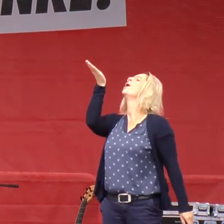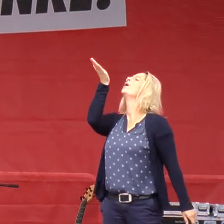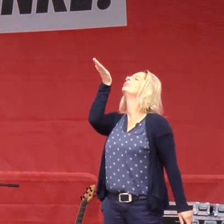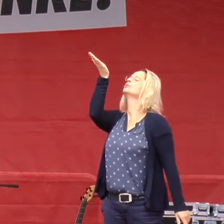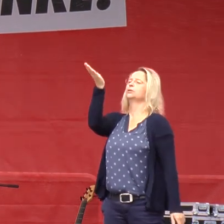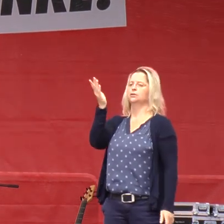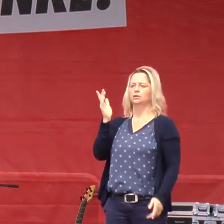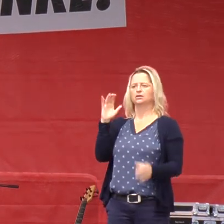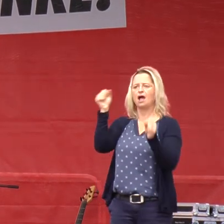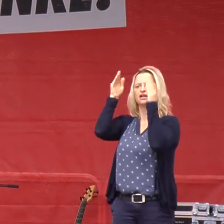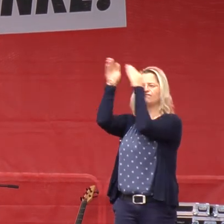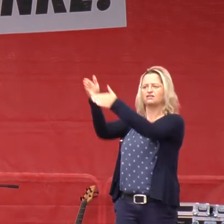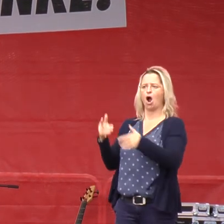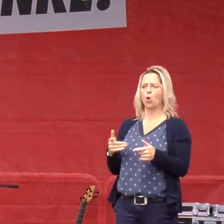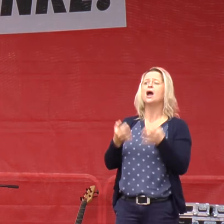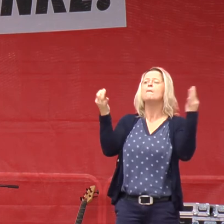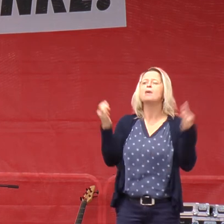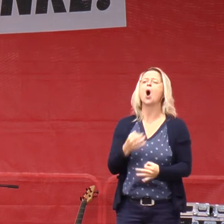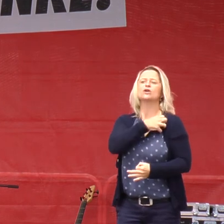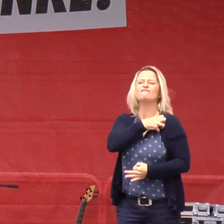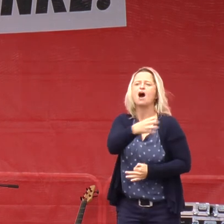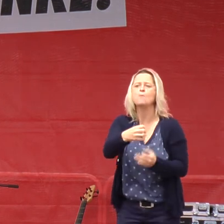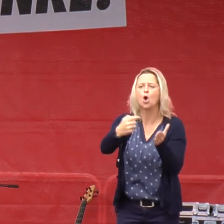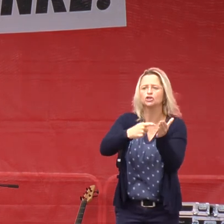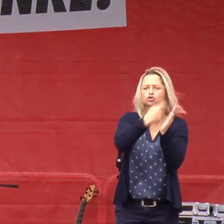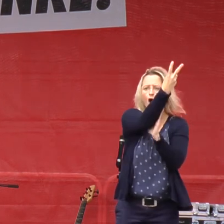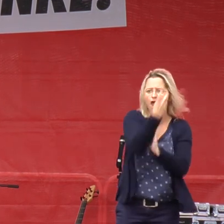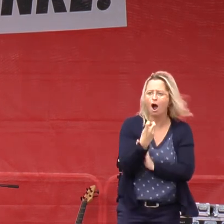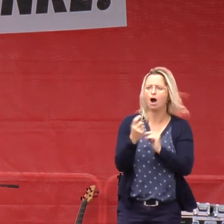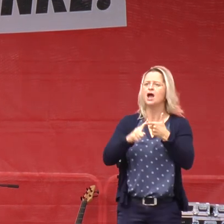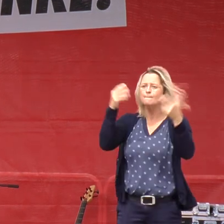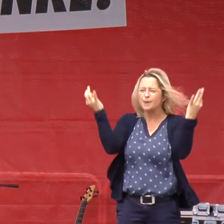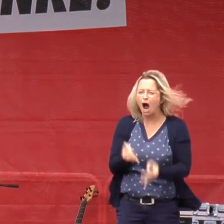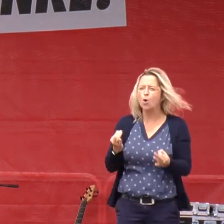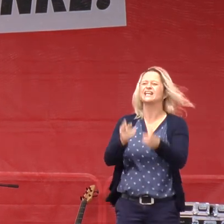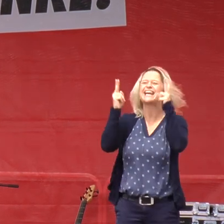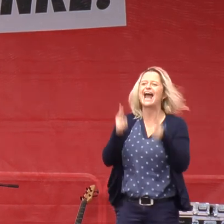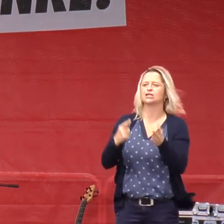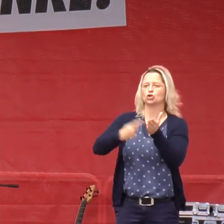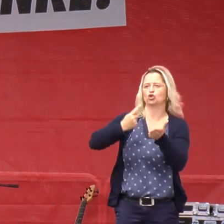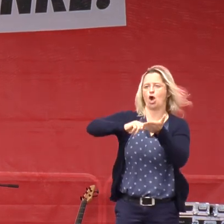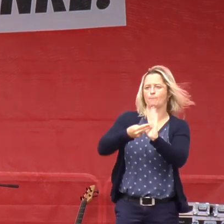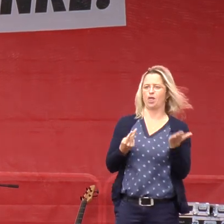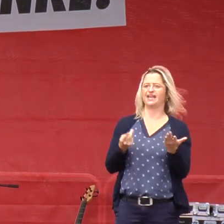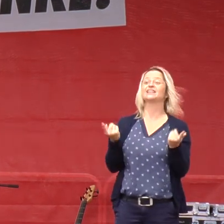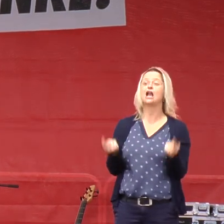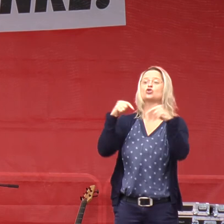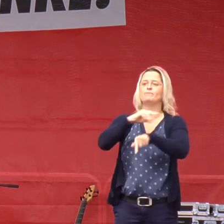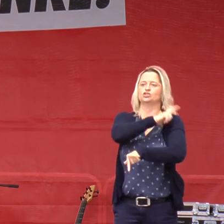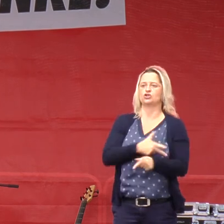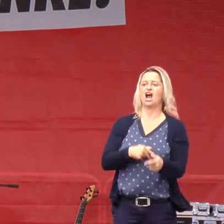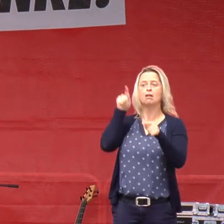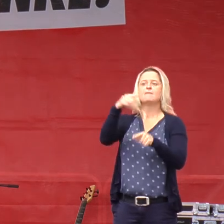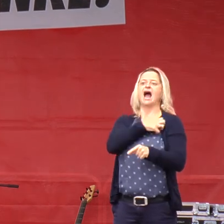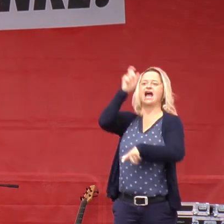es keine Vermögensteuer gibt, keine gerechte Steuerpolitik gibt in diesem Land, wird es keine soziale Politik geben. Und dafür steht die Linke